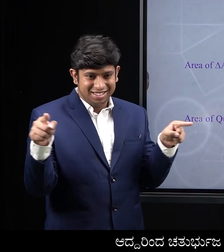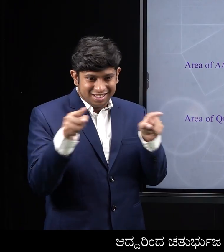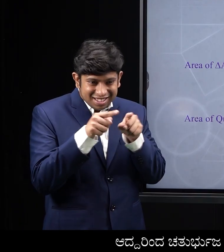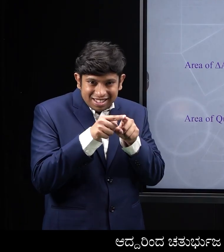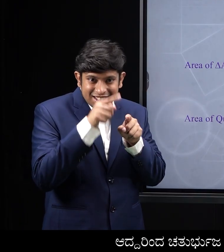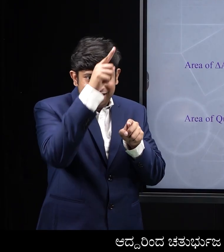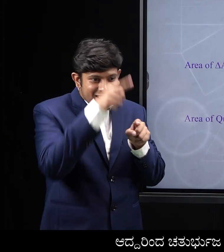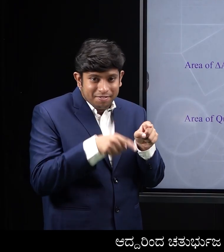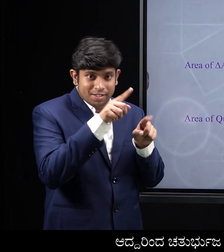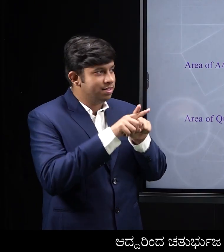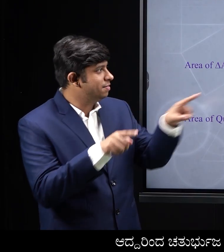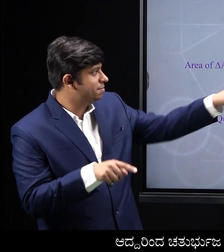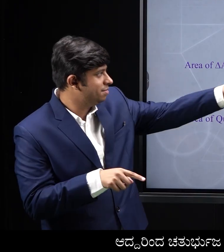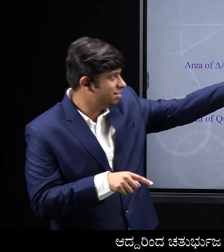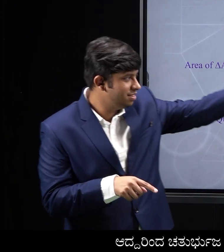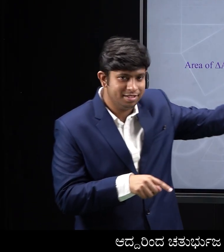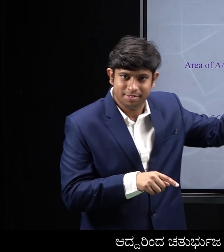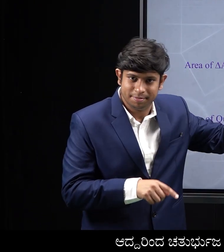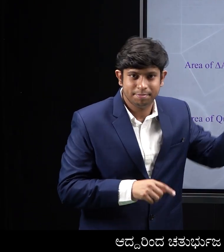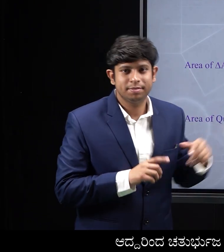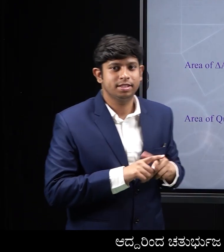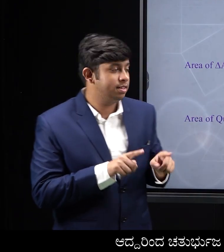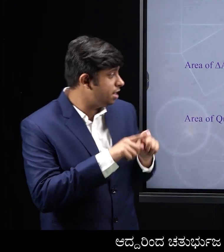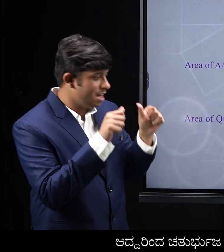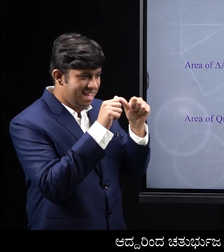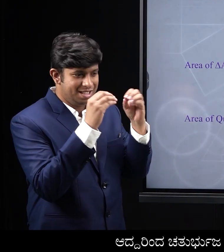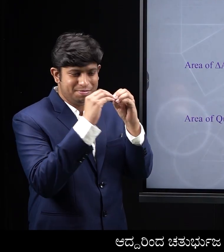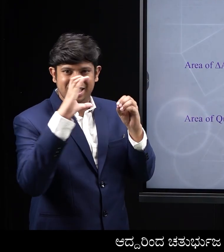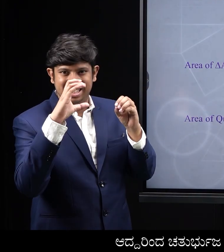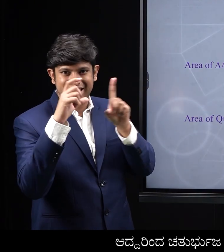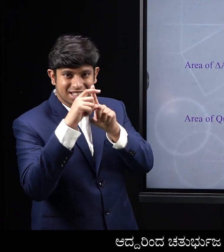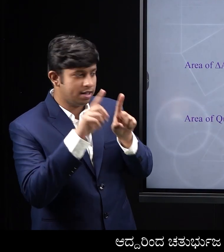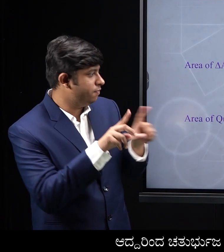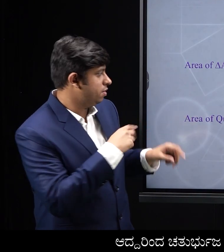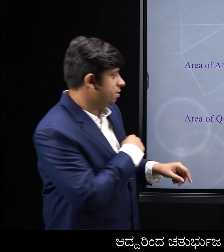ಚತುರ್ಭುಜ ABCD ಪ್ರದೇಶ ಇಸ್ ಈಕ್ವಲ್ ಟು ಟ್ರಯಾಂಗಲ್ ABC ಪ್ರದೇಶದ ಟ್ರಯಾಂಗಲ್ ADC.